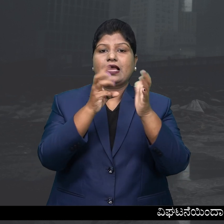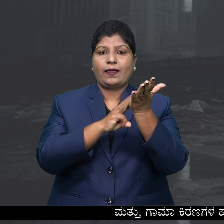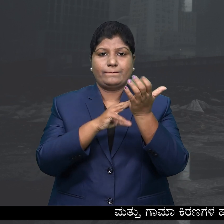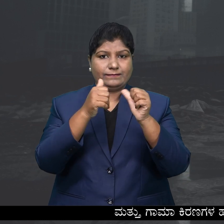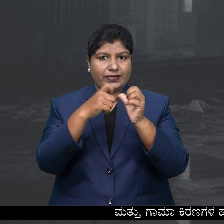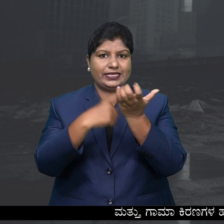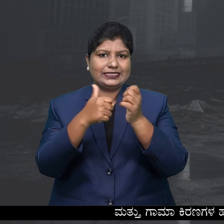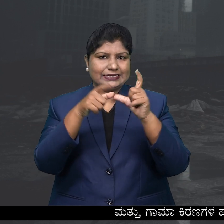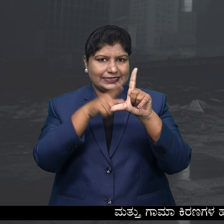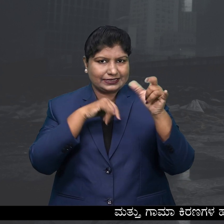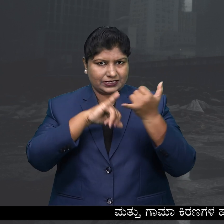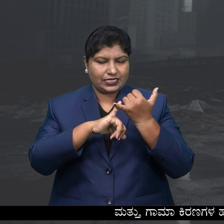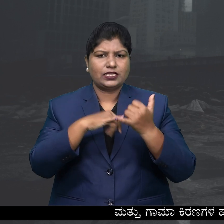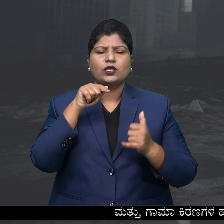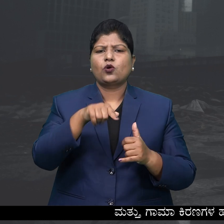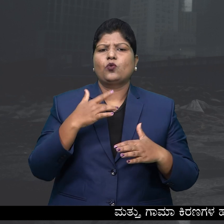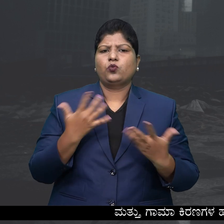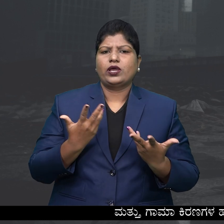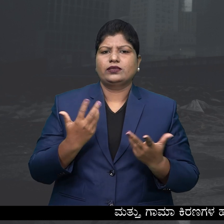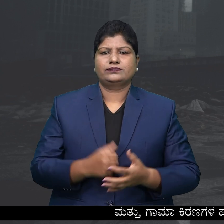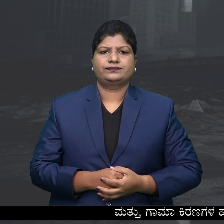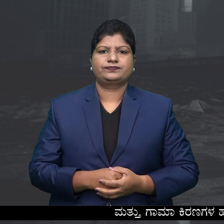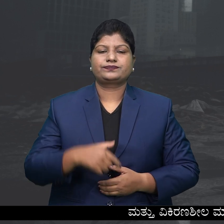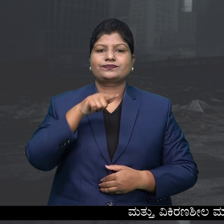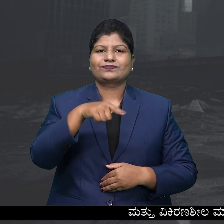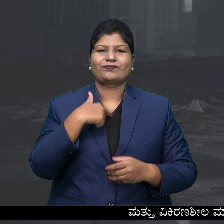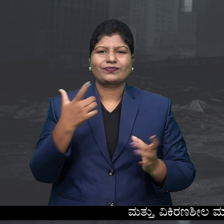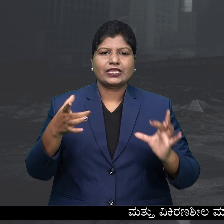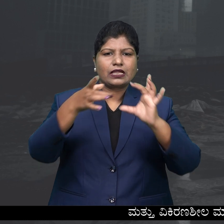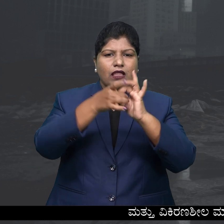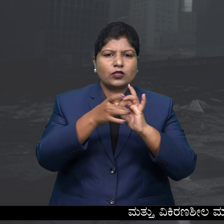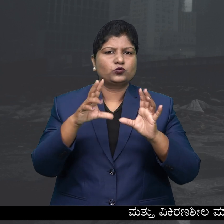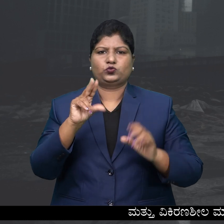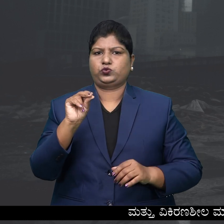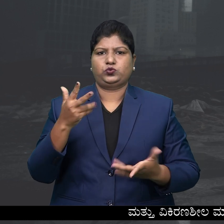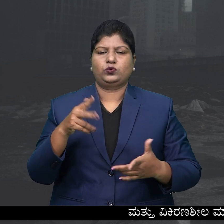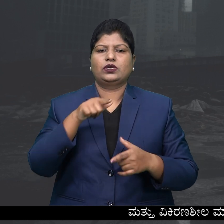ಮತ್ತು ಗಾಮಾ ಕಿರಣಗಳ ಹೊರಸೂಸುವಿಕೆಯ ವಿದ್ಯಮಾನವಾಗಿದೆ ಮತ್ತು ವಿಕಿರಣಶೀಲ ಮಾಲಿನ್ಯವನ್ನ ಉಂಟುಮಾಡುತ್ತೆ.